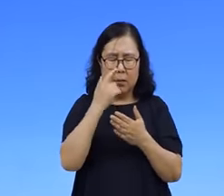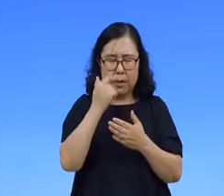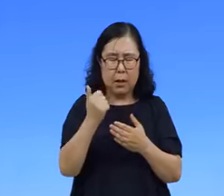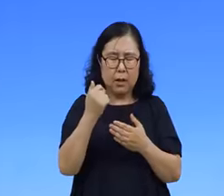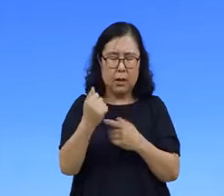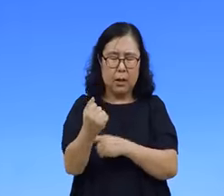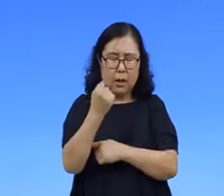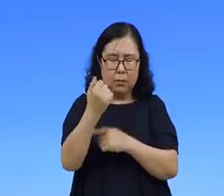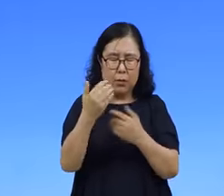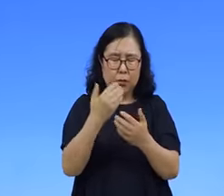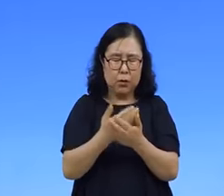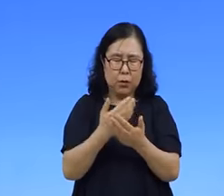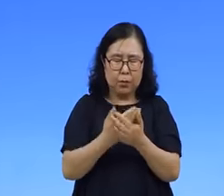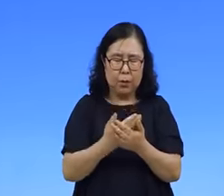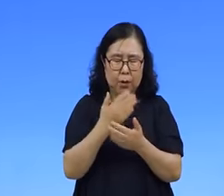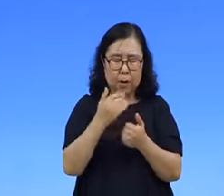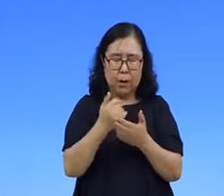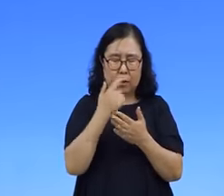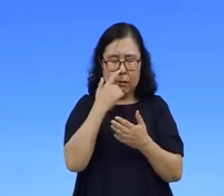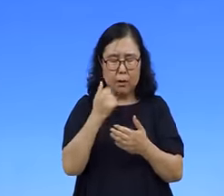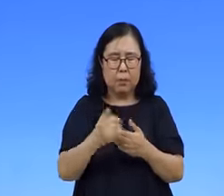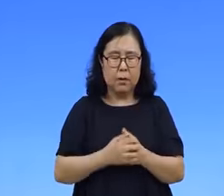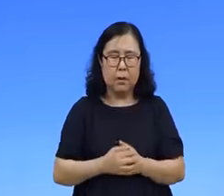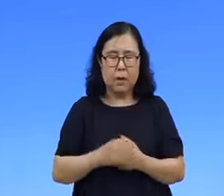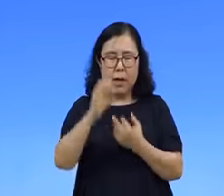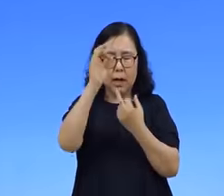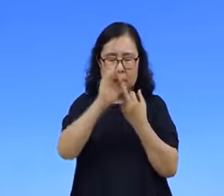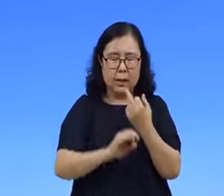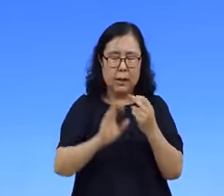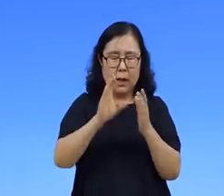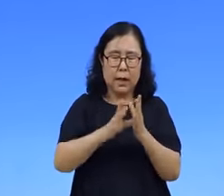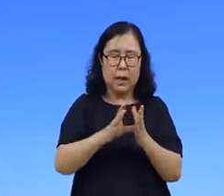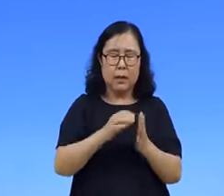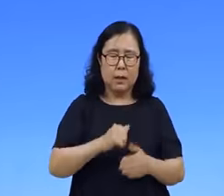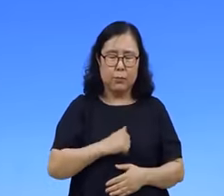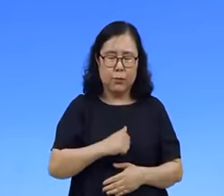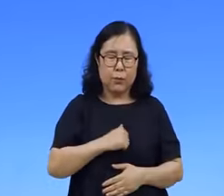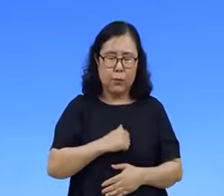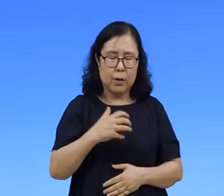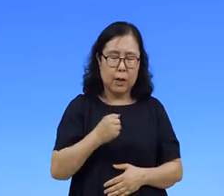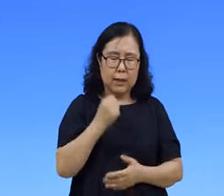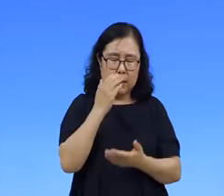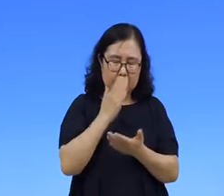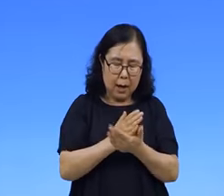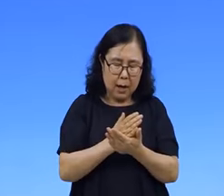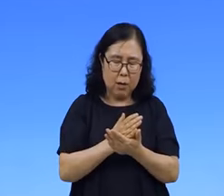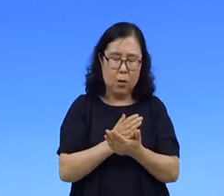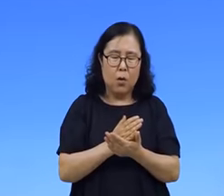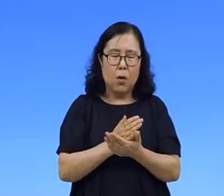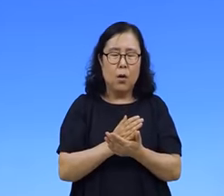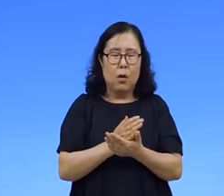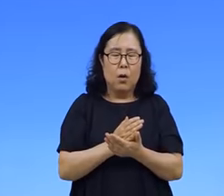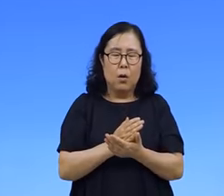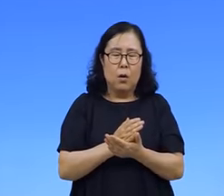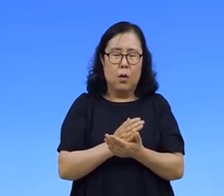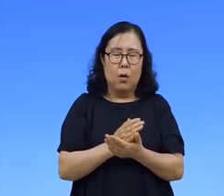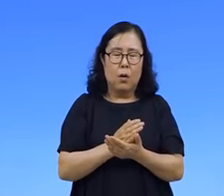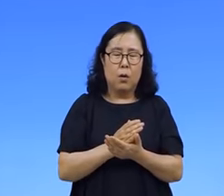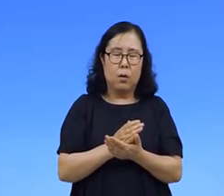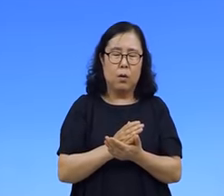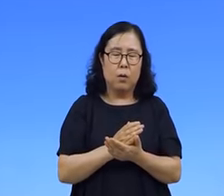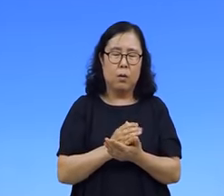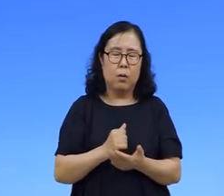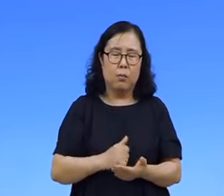긍휼히 여겨주시기 원합니다. 하나님 아버지, 행하지 하나님 앞에서 우리가 회복되며 위로받을 수 있는 해결하는 주님의